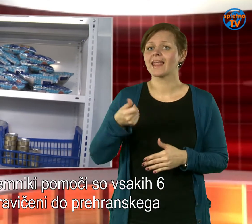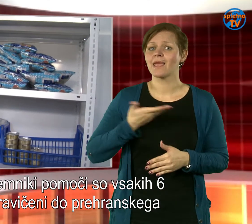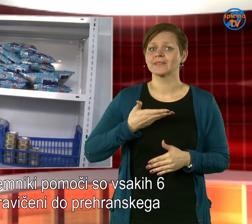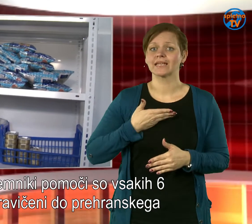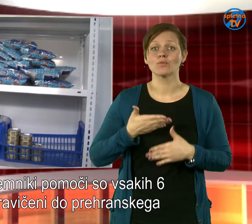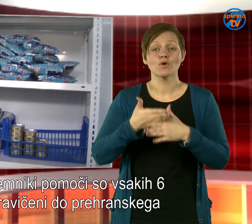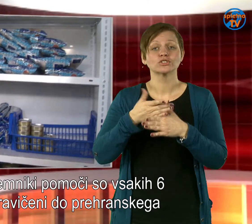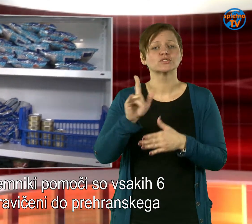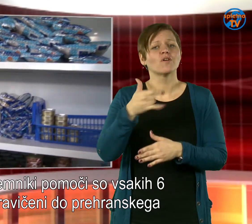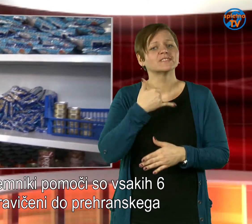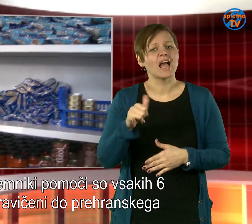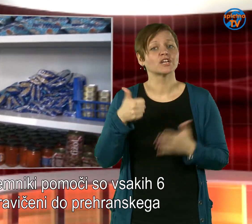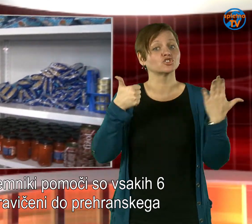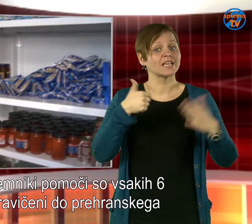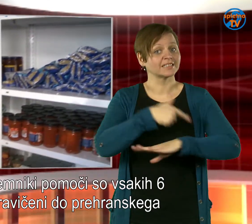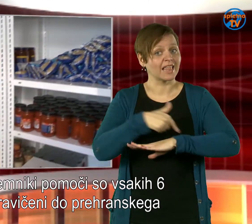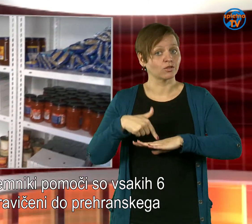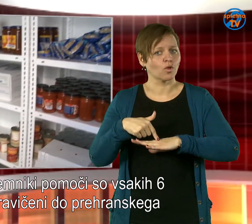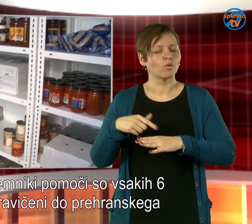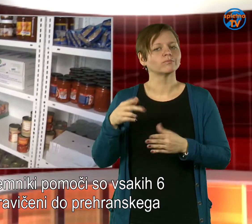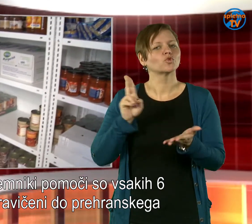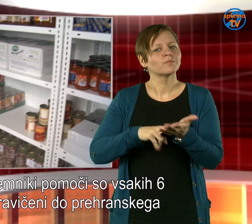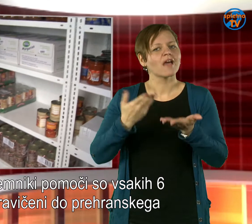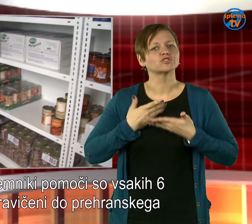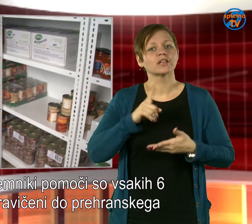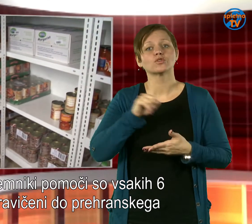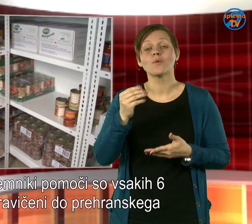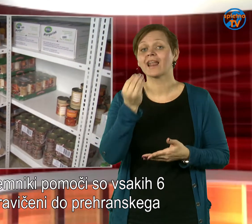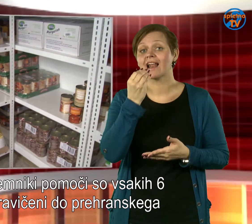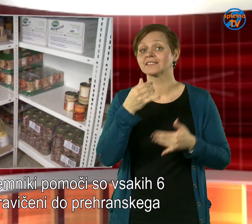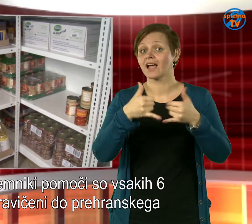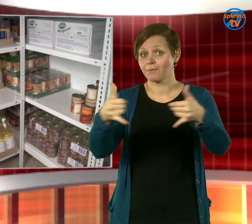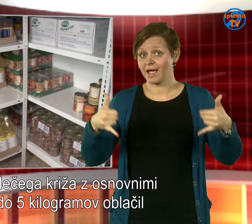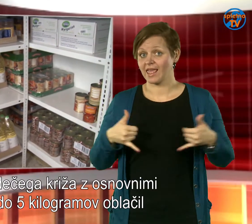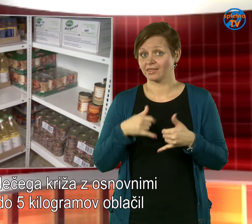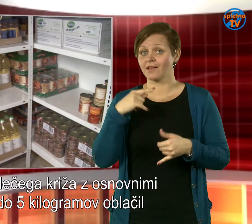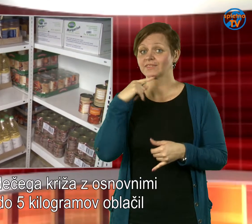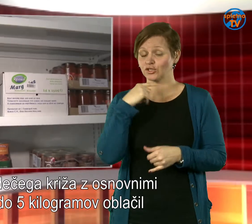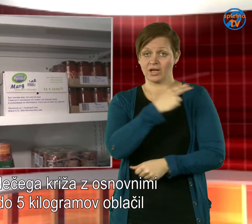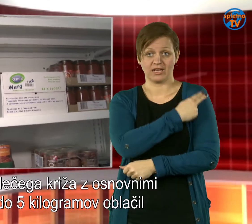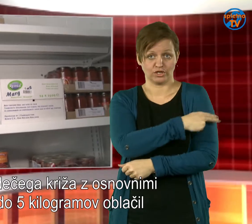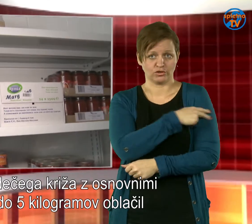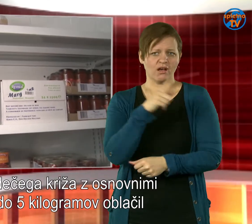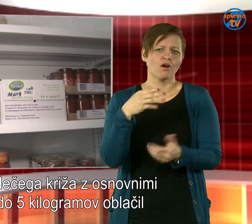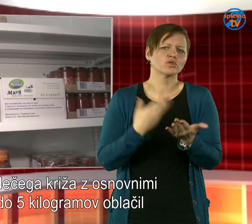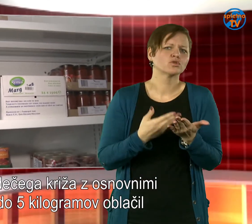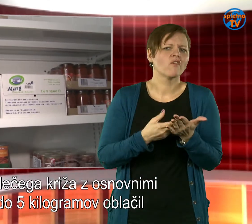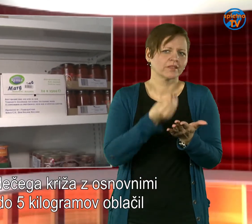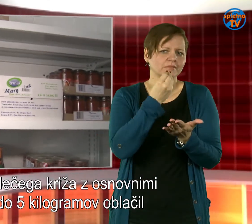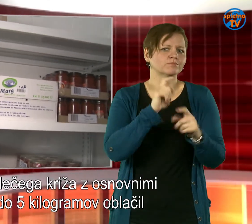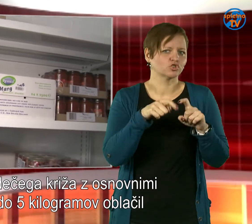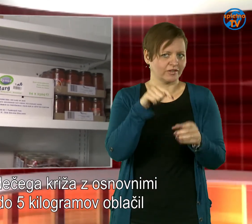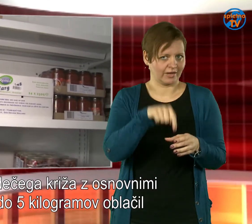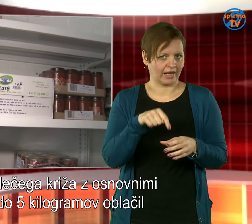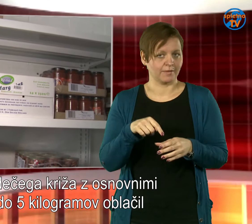Redni prejemniki pomoči so vsakih 6 tednov upravičeni do prehranskega paketa Rdečega križa z osnovnimi živili in do 5